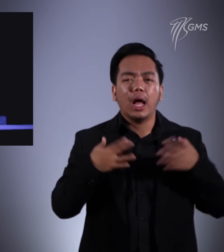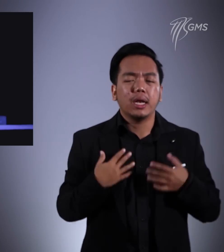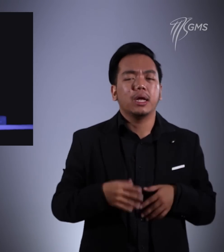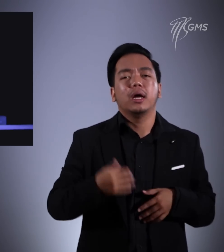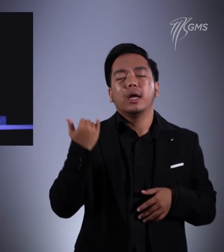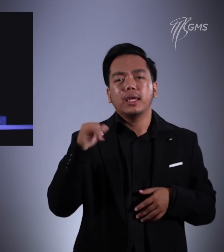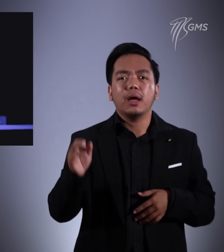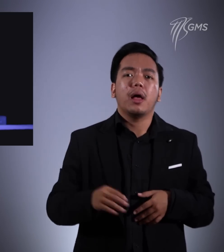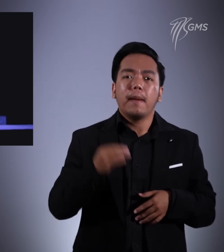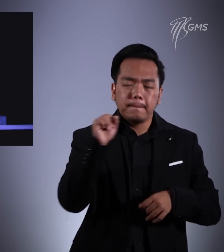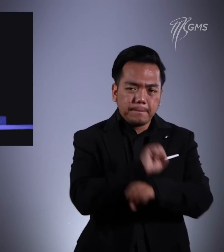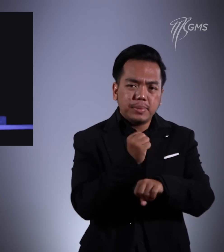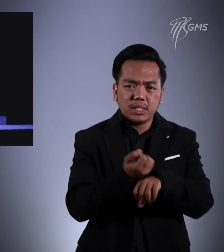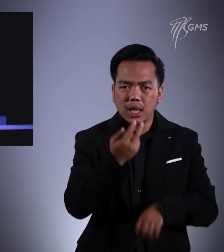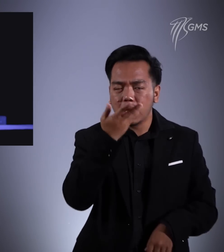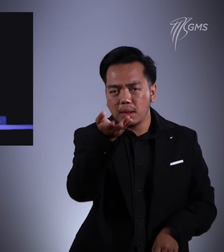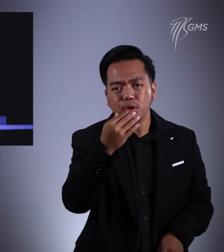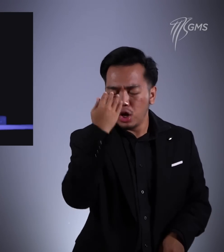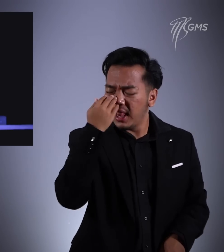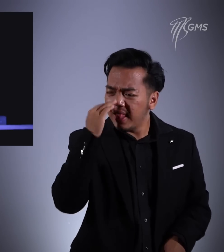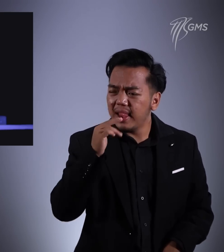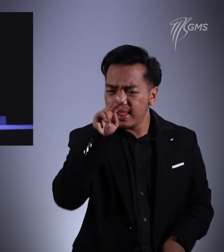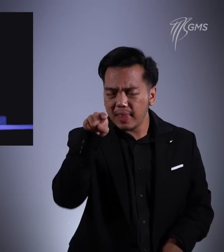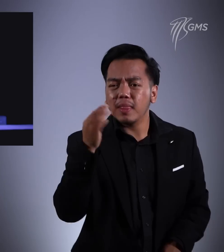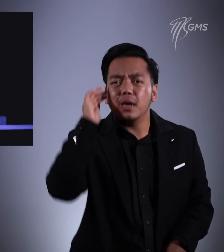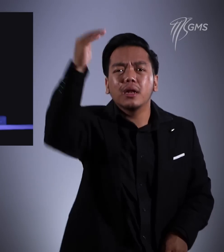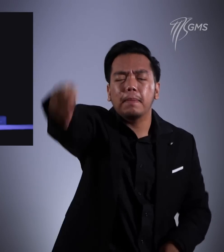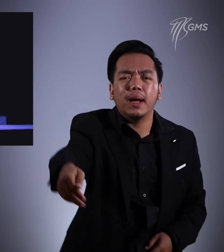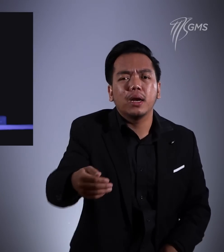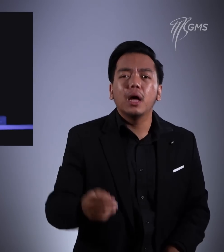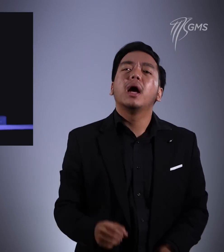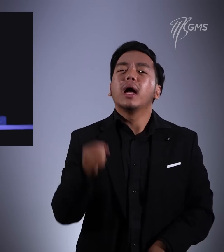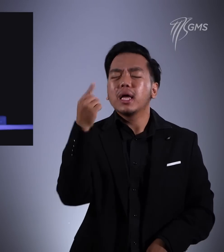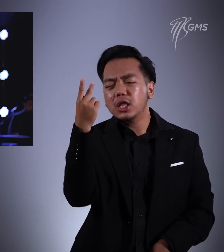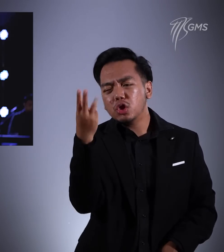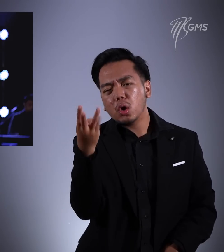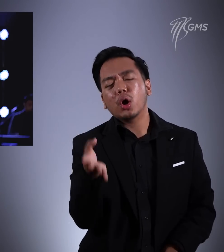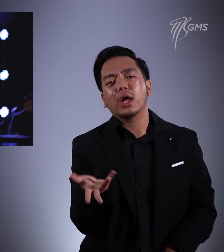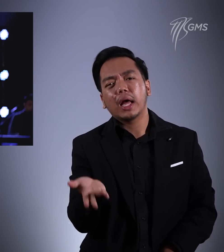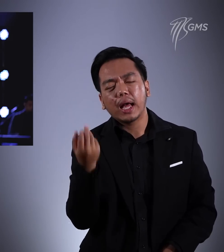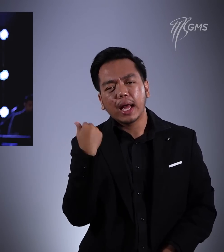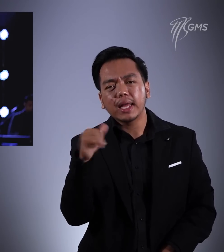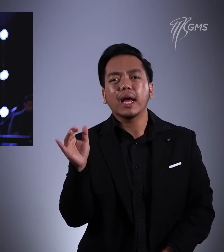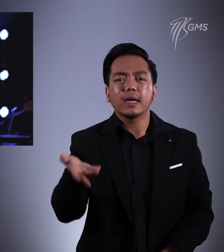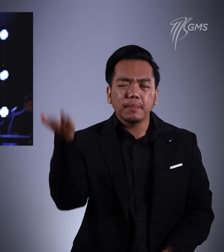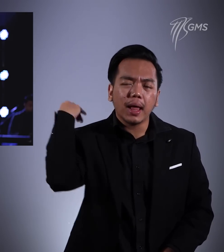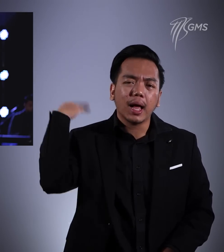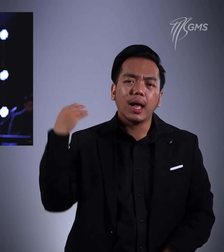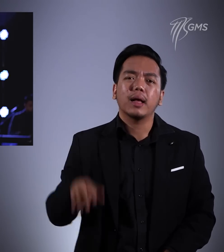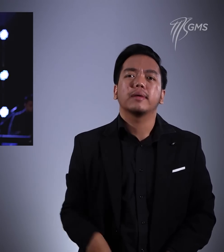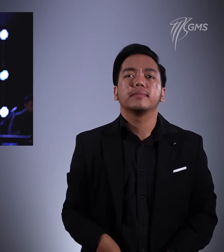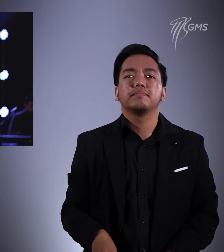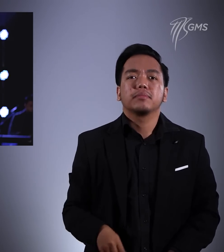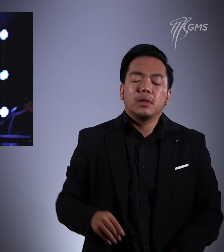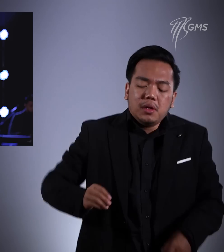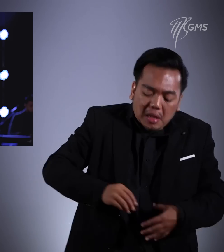tidak bisa lagi melihat berkat di depan, nggak ada yang bisa dihitung lagi. Hitung yang di belakang, ulangi lagi. Keluarkan dari accountingnya.